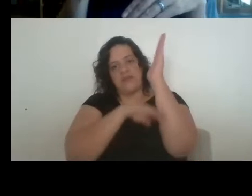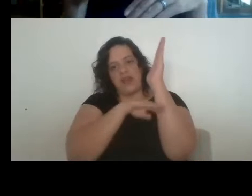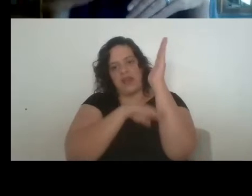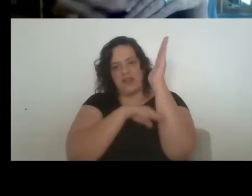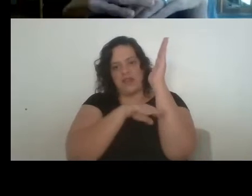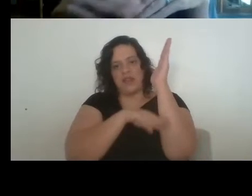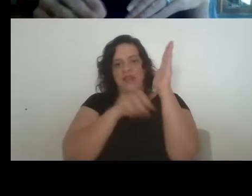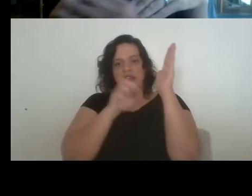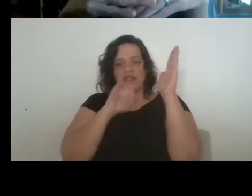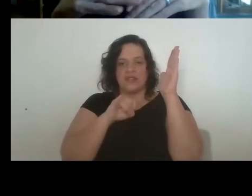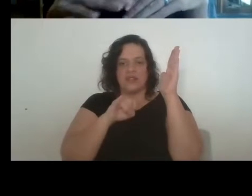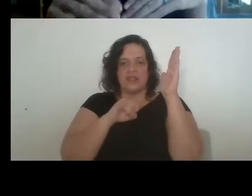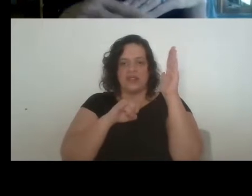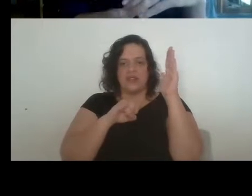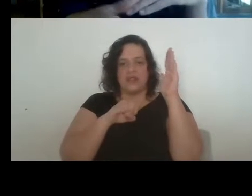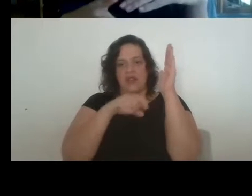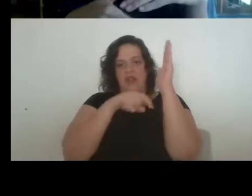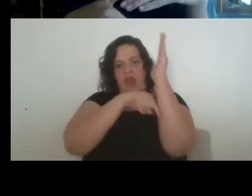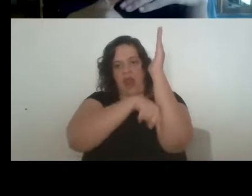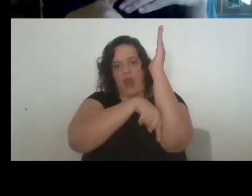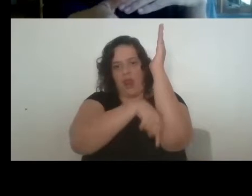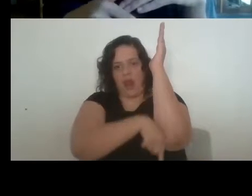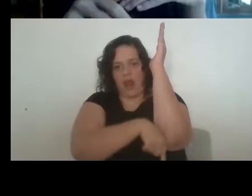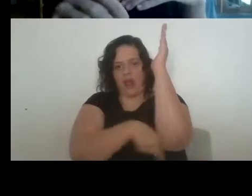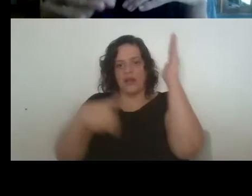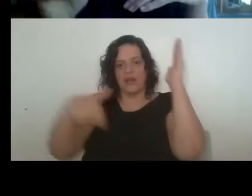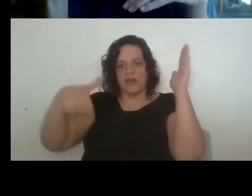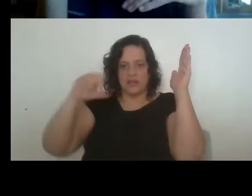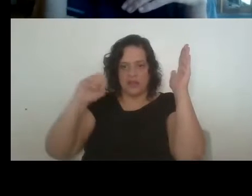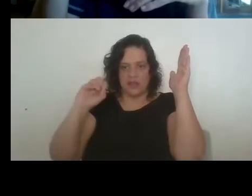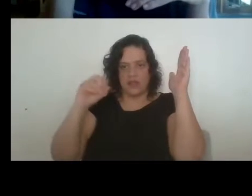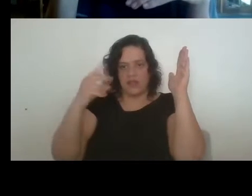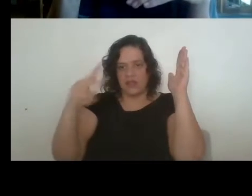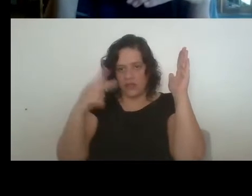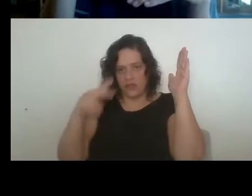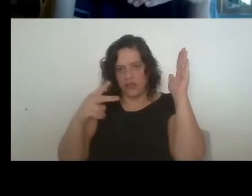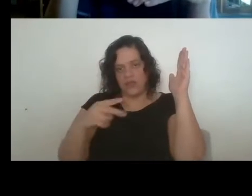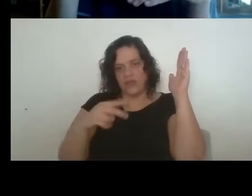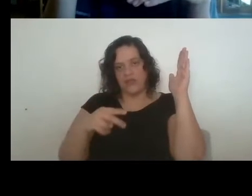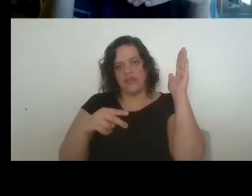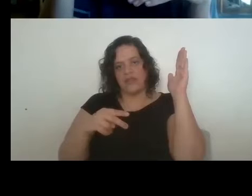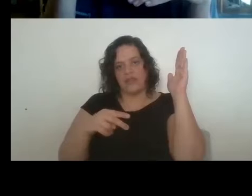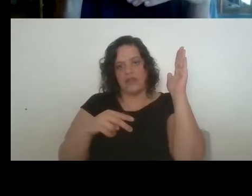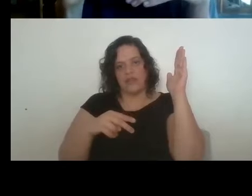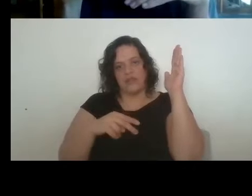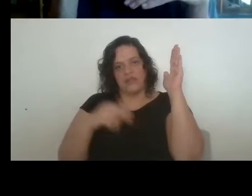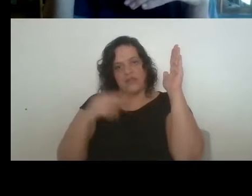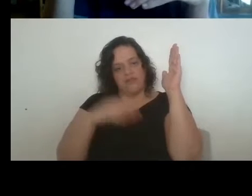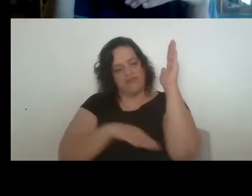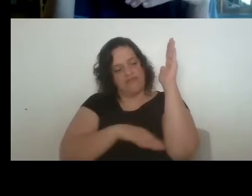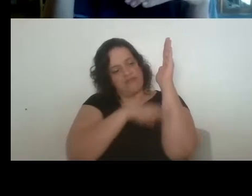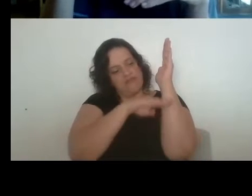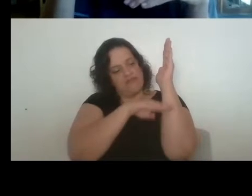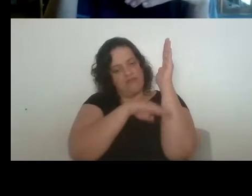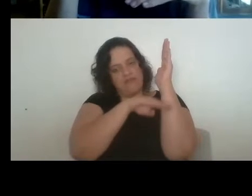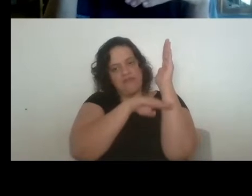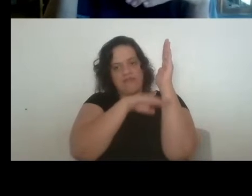70, porque a superfície de infiltração que você quer medir está lá embaixo, você procuraria medir o mais próximo